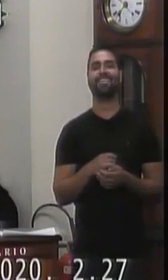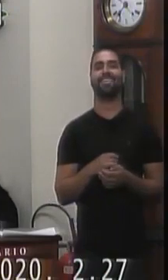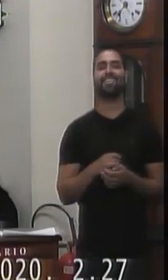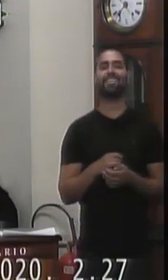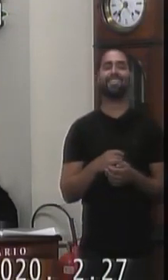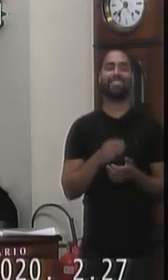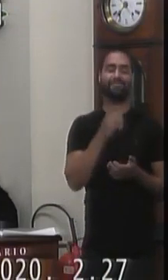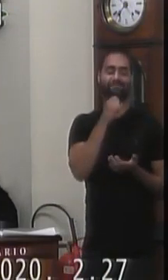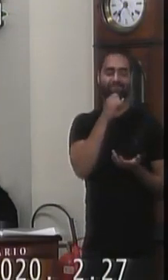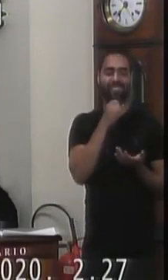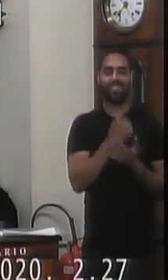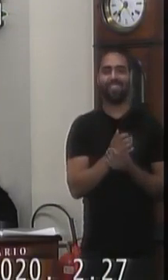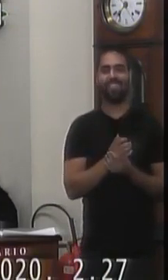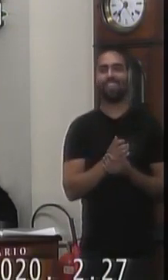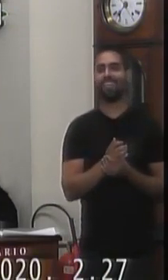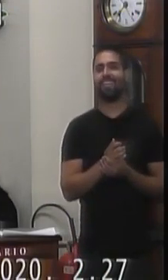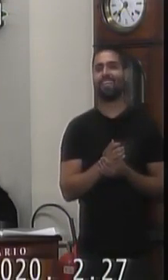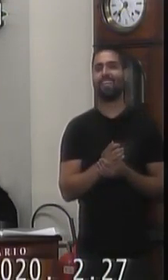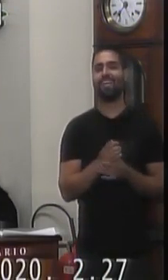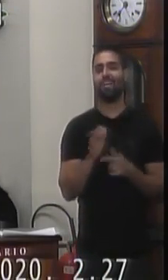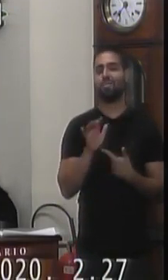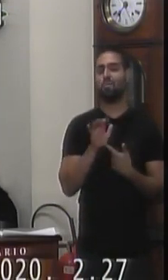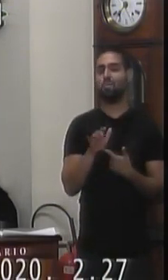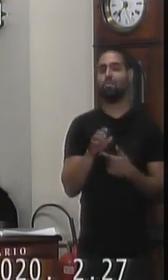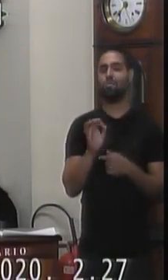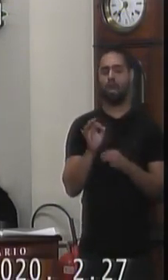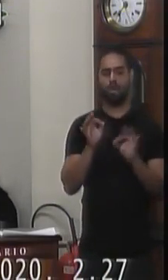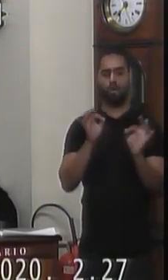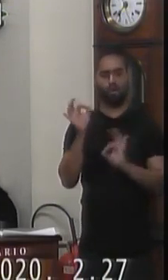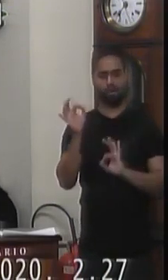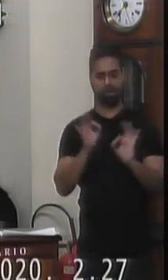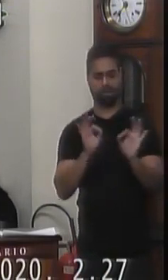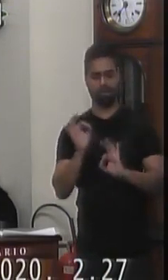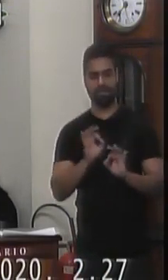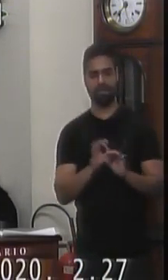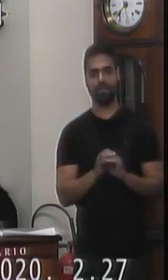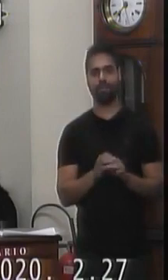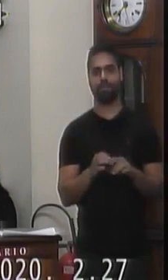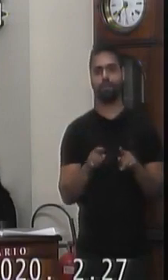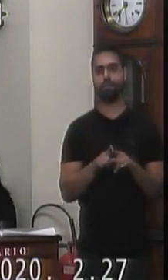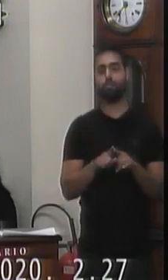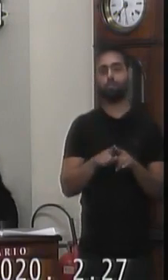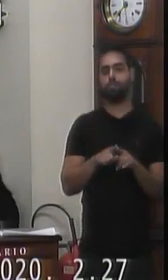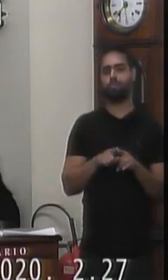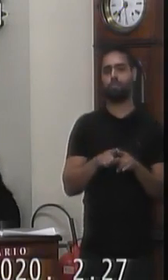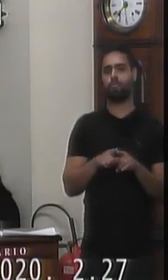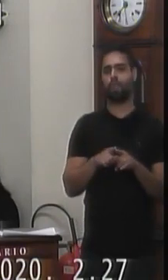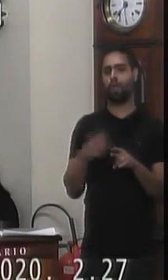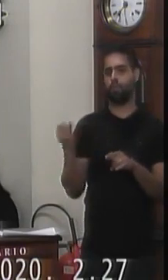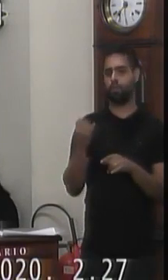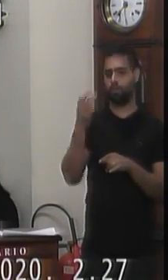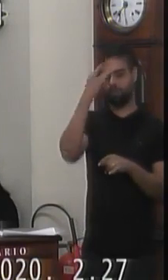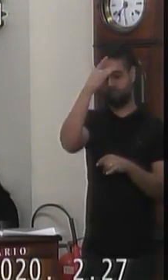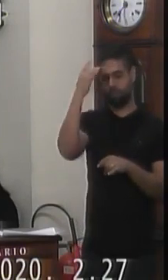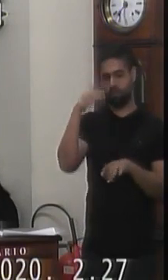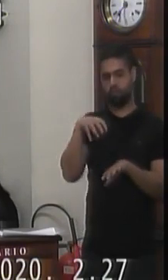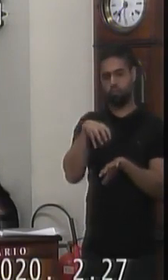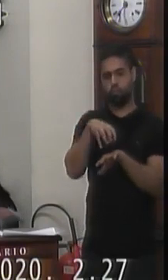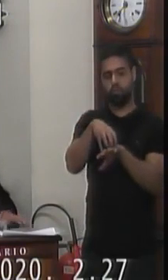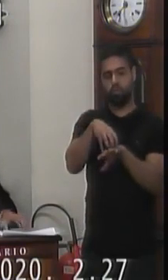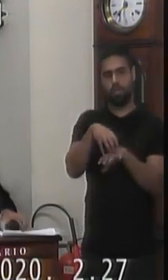parte do município. Aquilo ali demonstra organização, presteza aos visitantes e aos